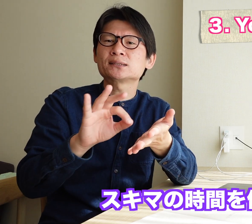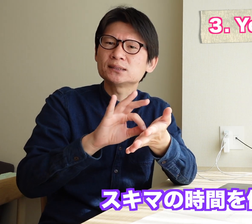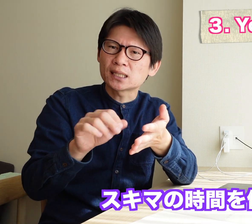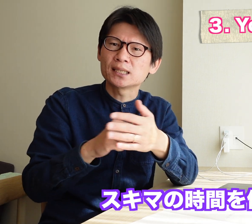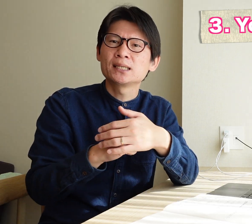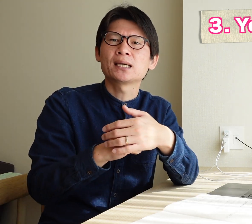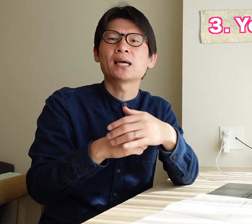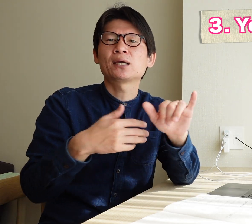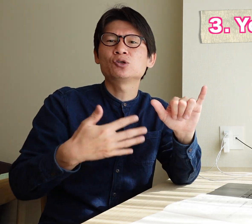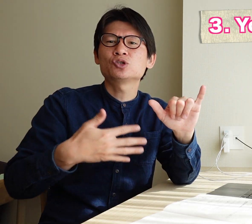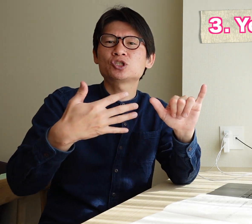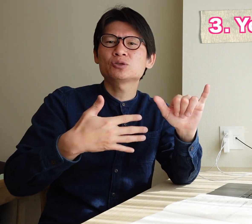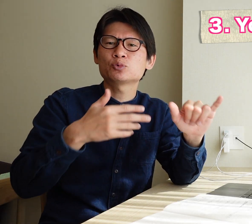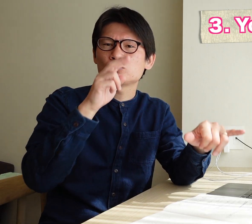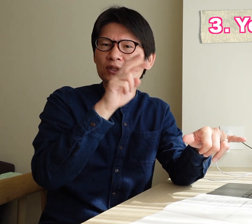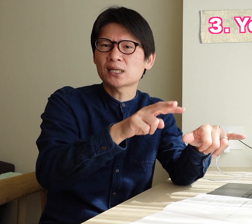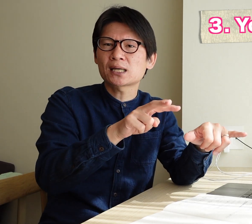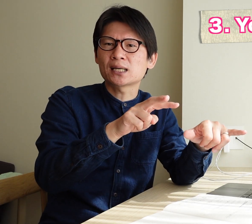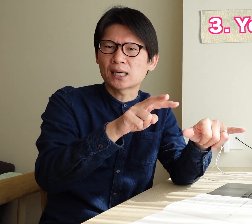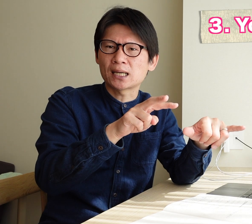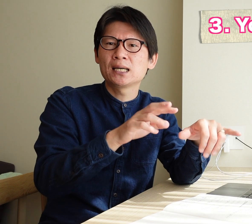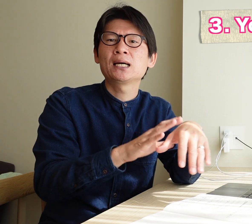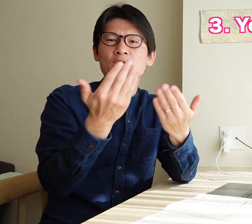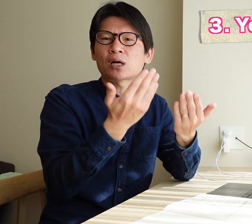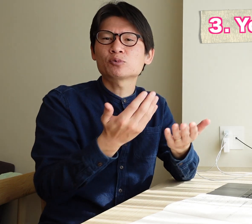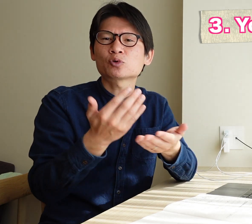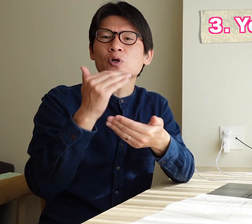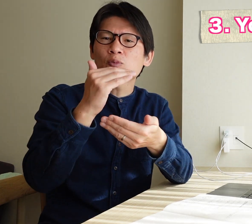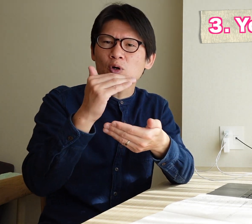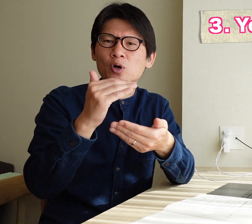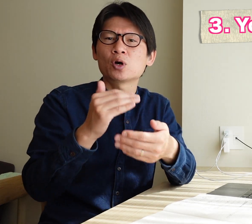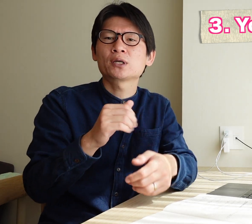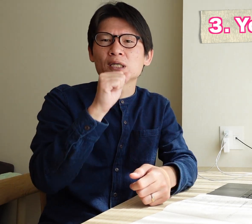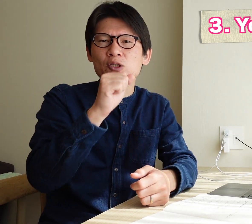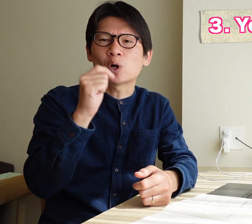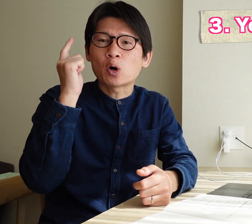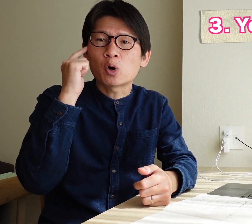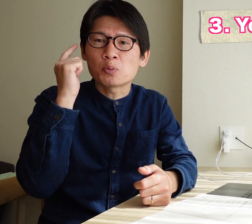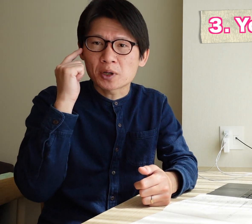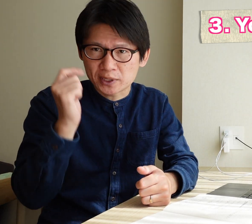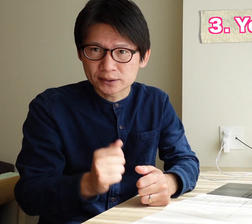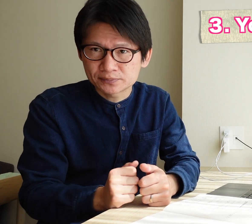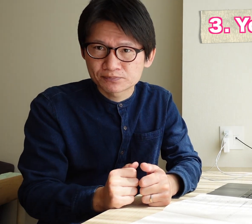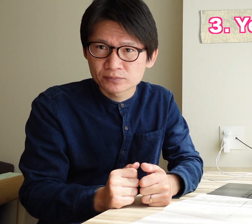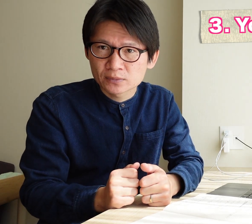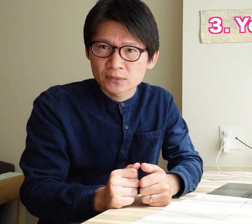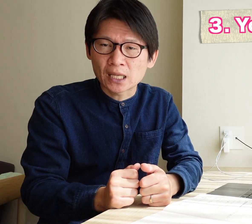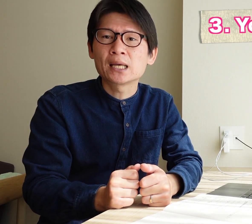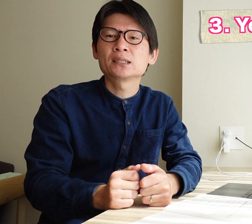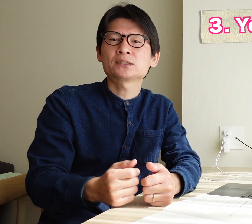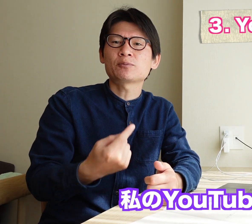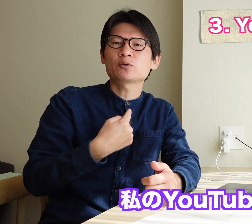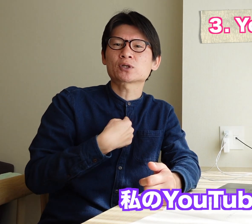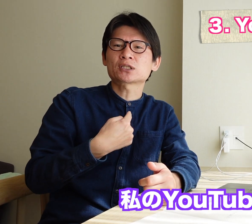ね、YouTube 見ながら学ぶこともいいと思います。で、ちなみに私